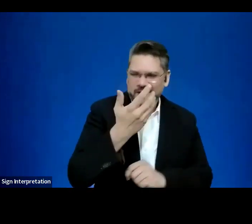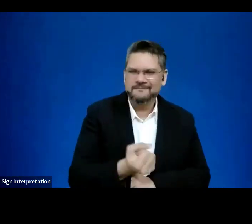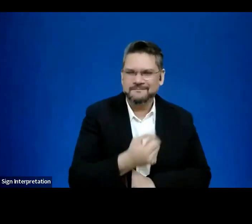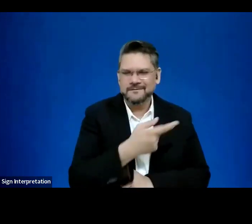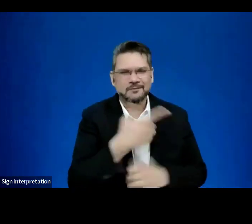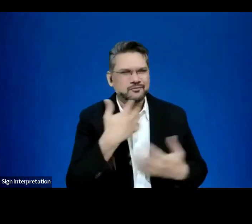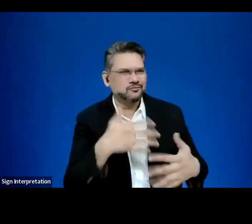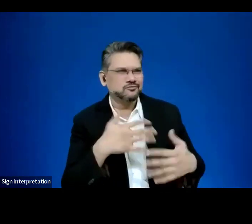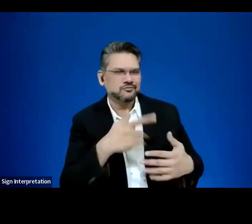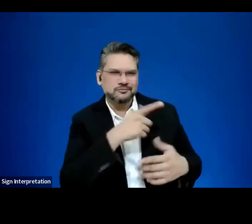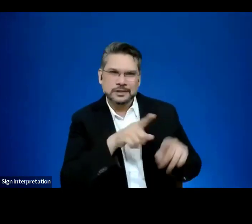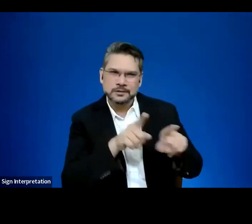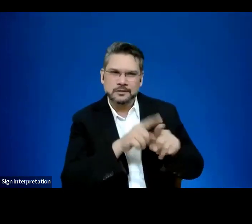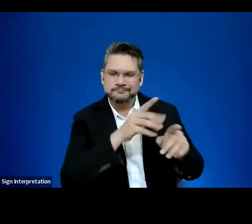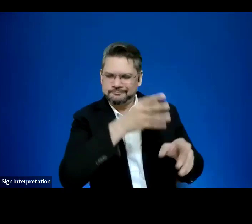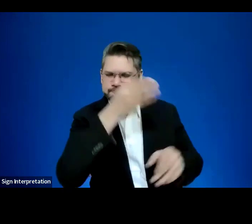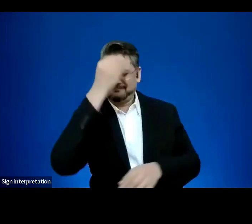发，